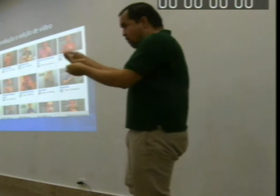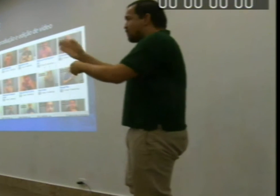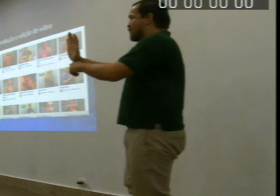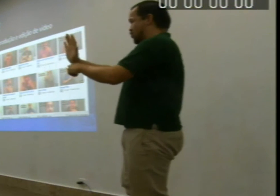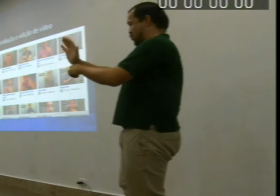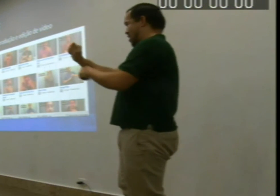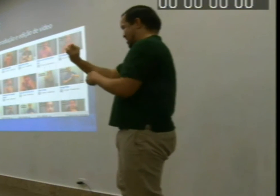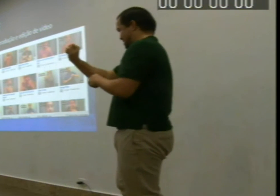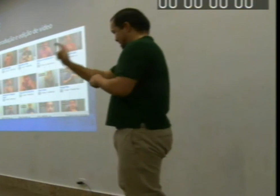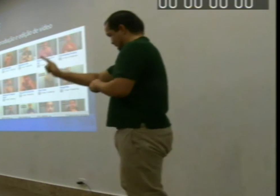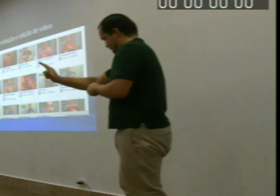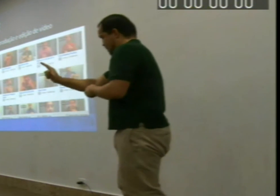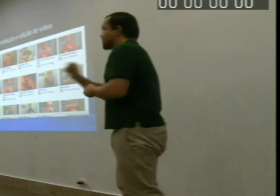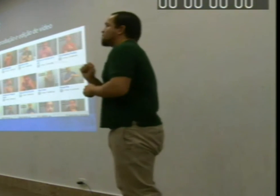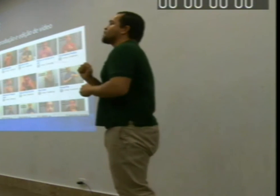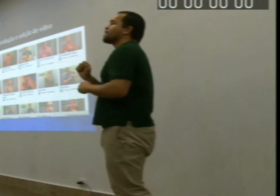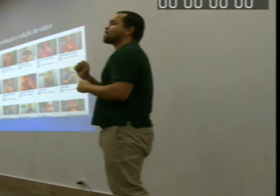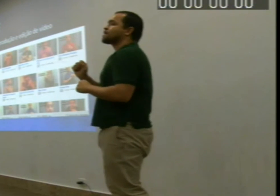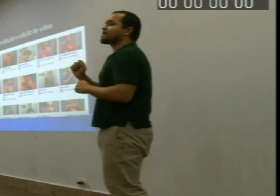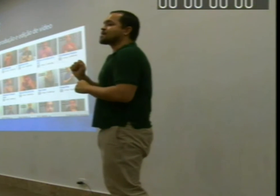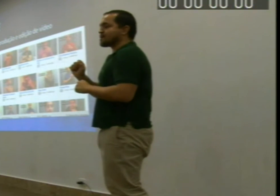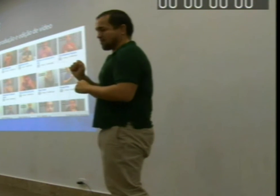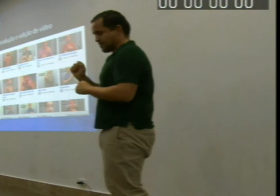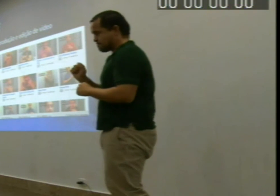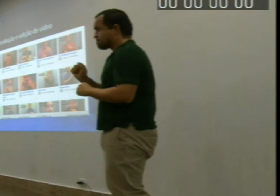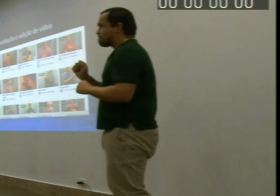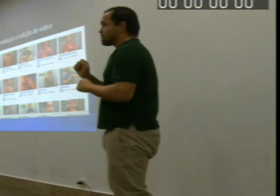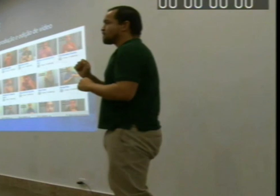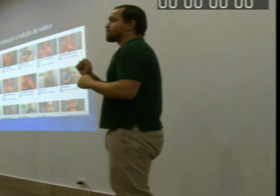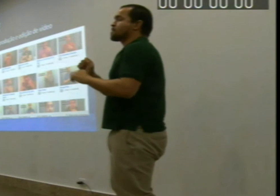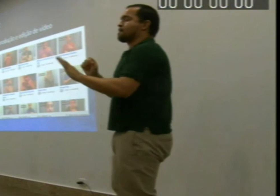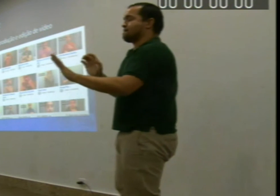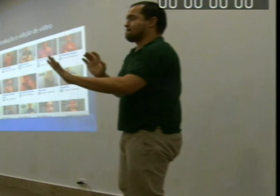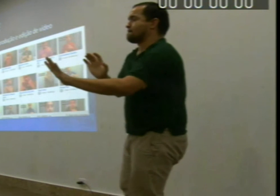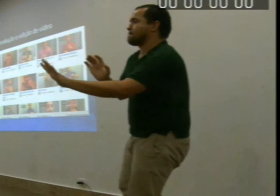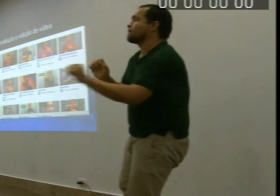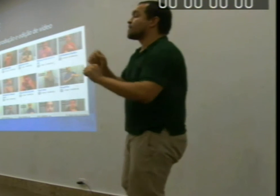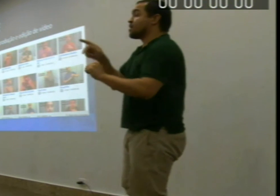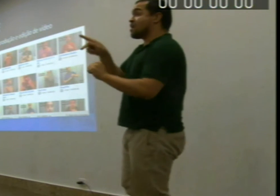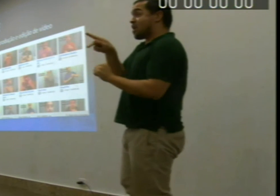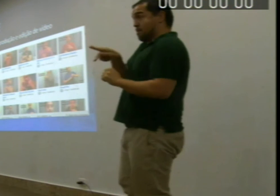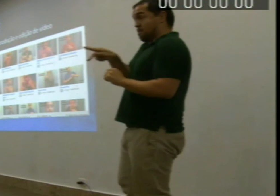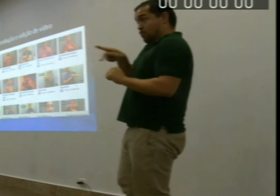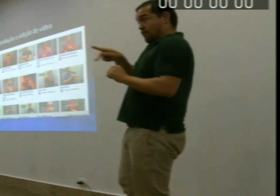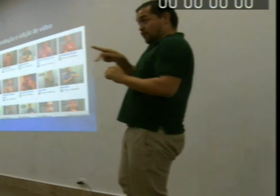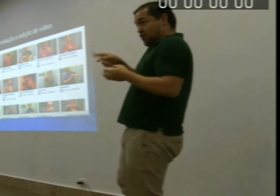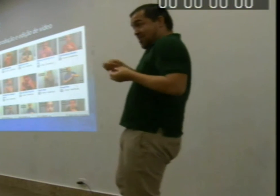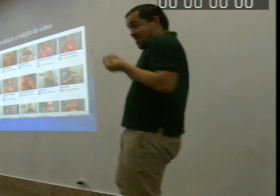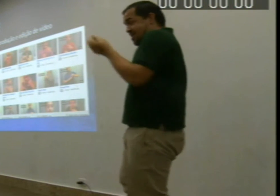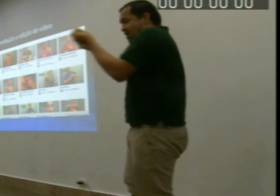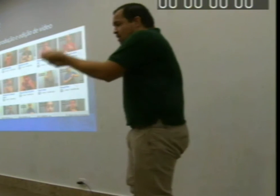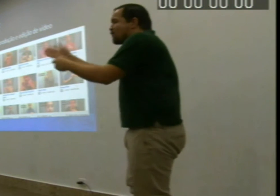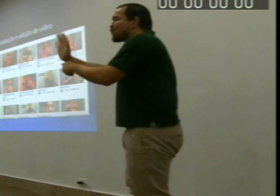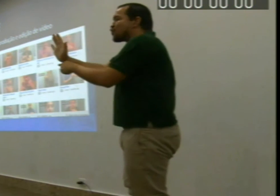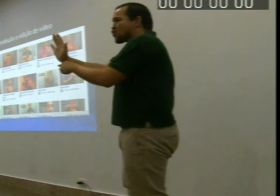queria professor e eu entreguei o vídeo para o professor um vídeo professor me